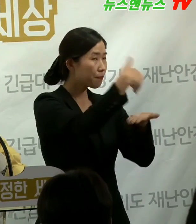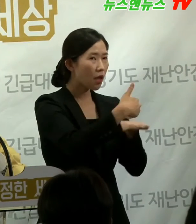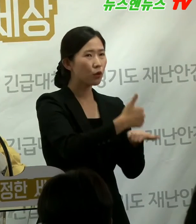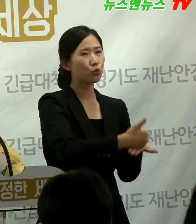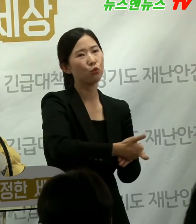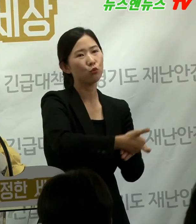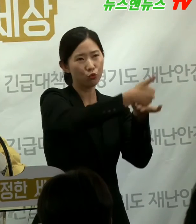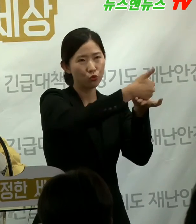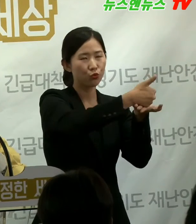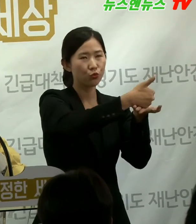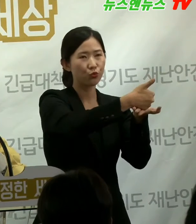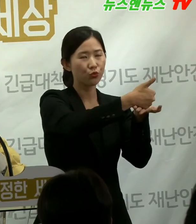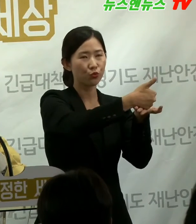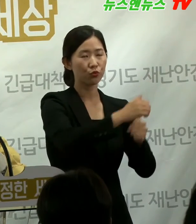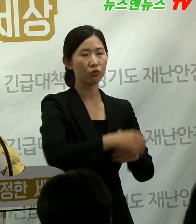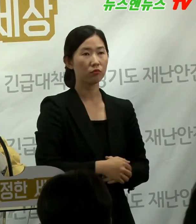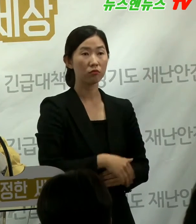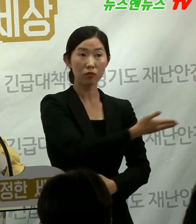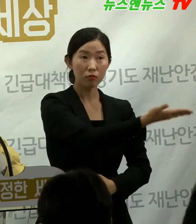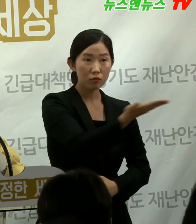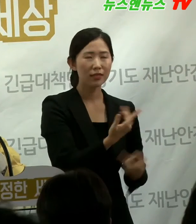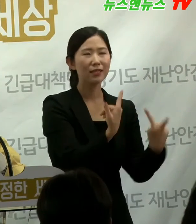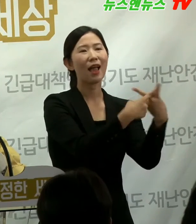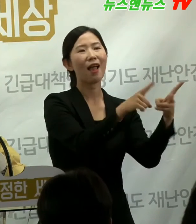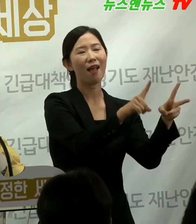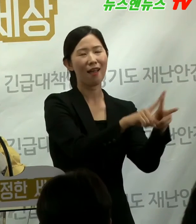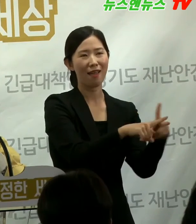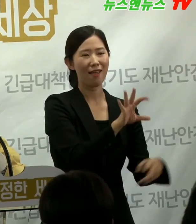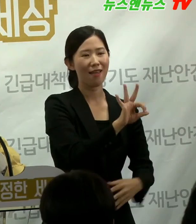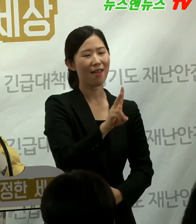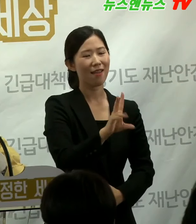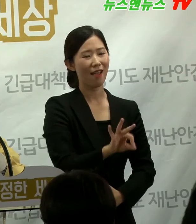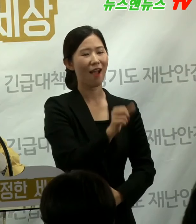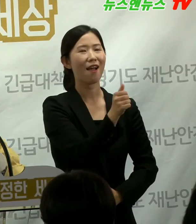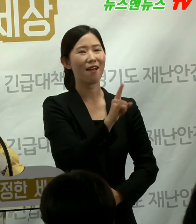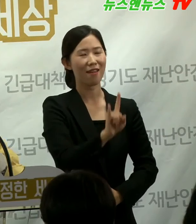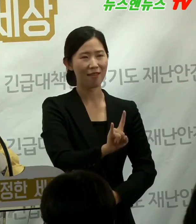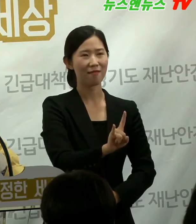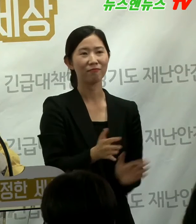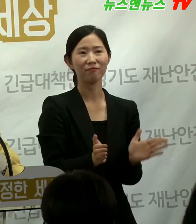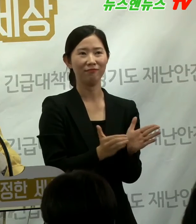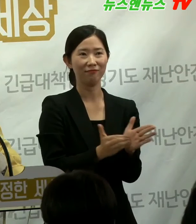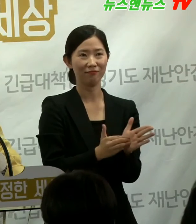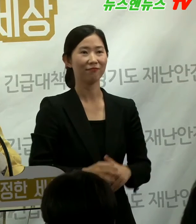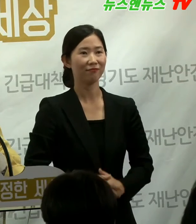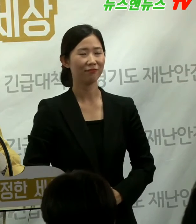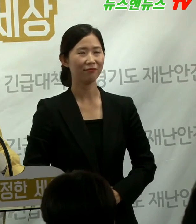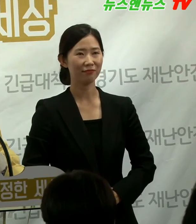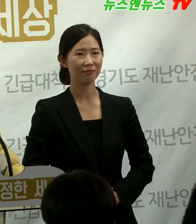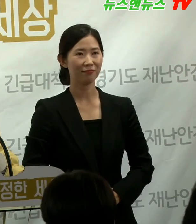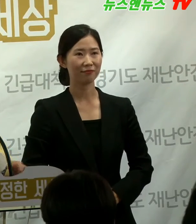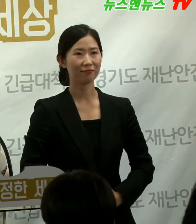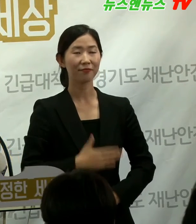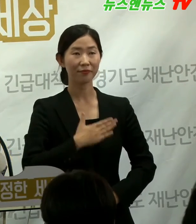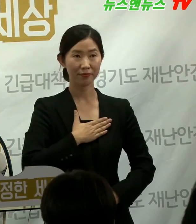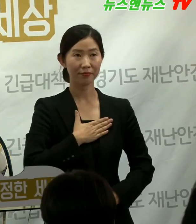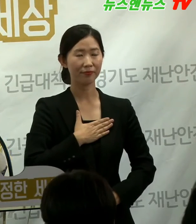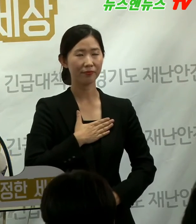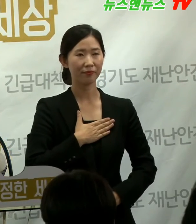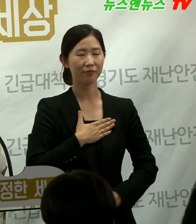어떤 조치를 하기로 했고 그분들은 이제 양해했다 이렇게 공연이 맞겠죠. 저는 우리